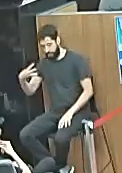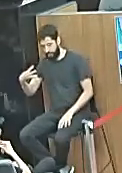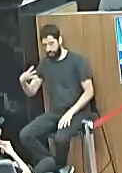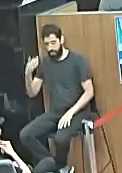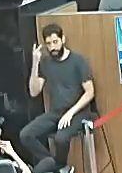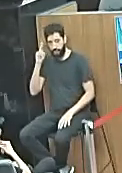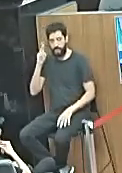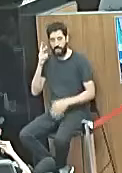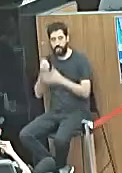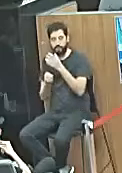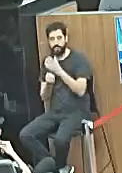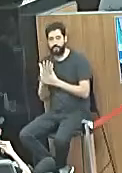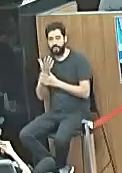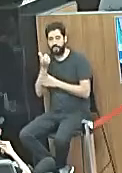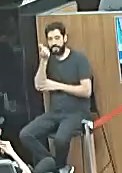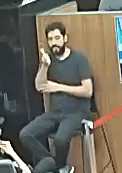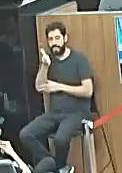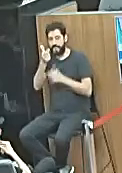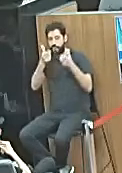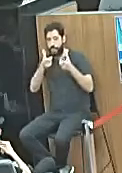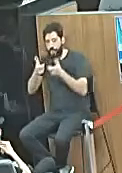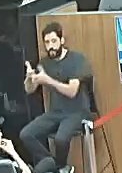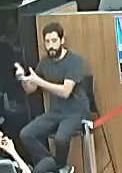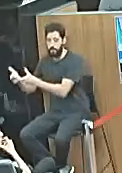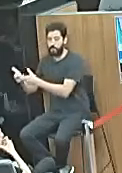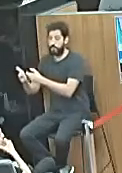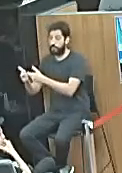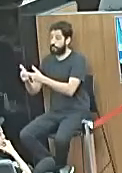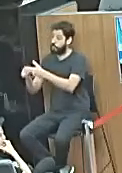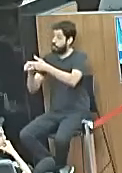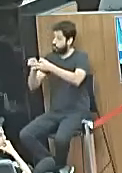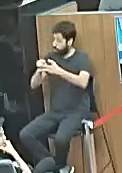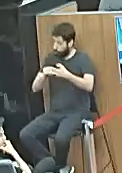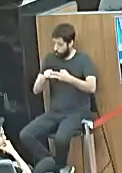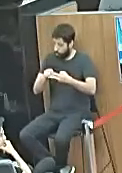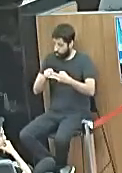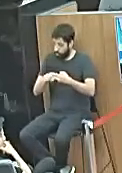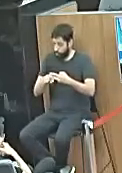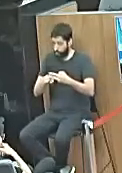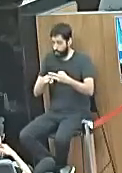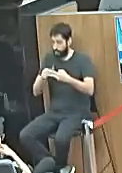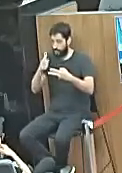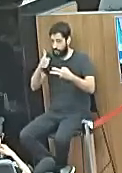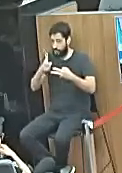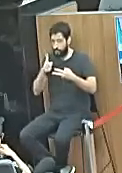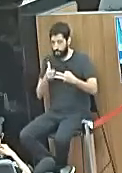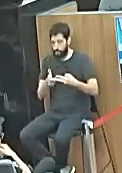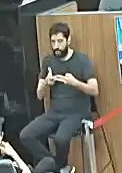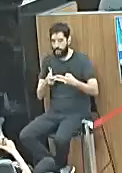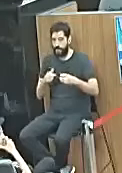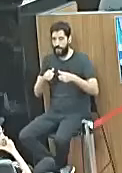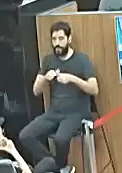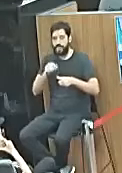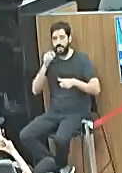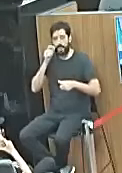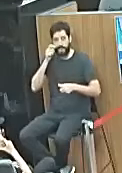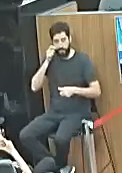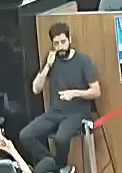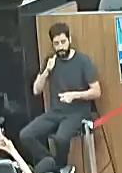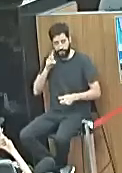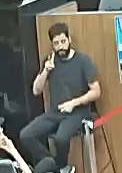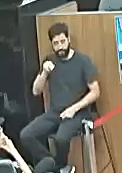para implantação de seis unidades sendo duas delas de base local fica vivo e programa mediação de